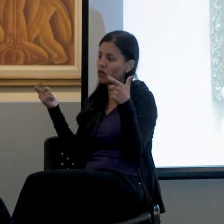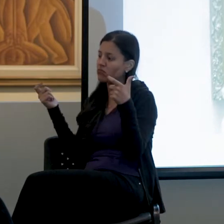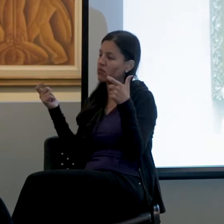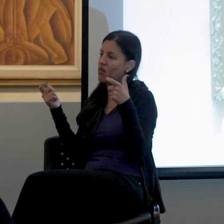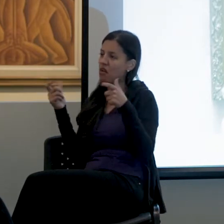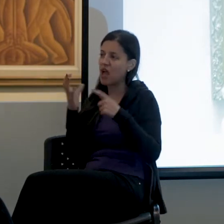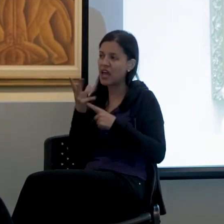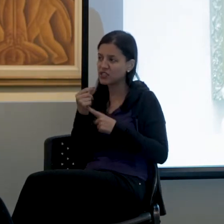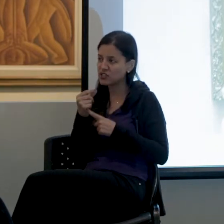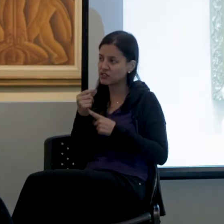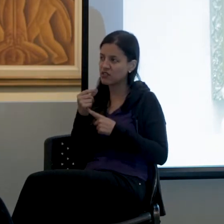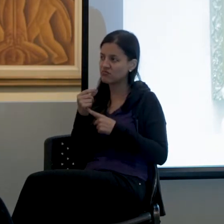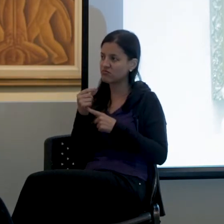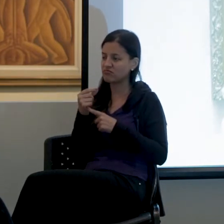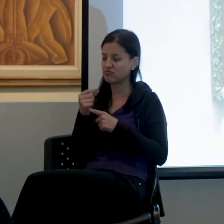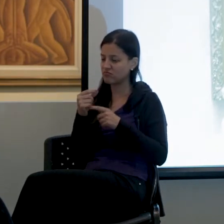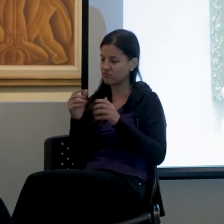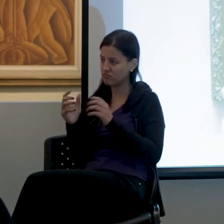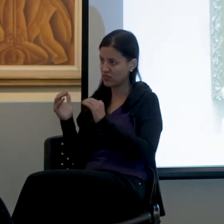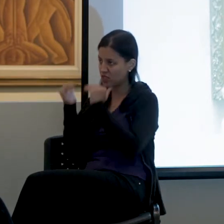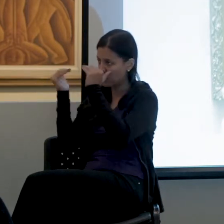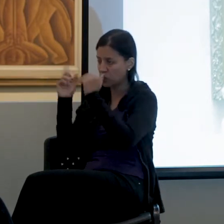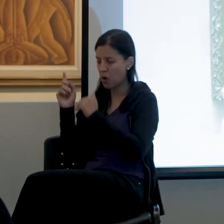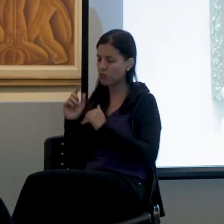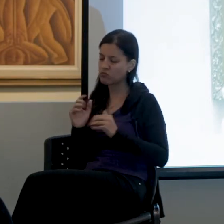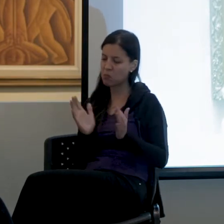miseráveis, pobres,